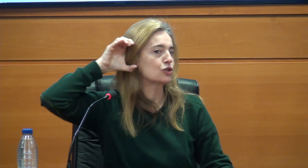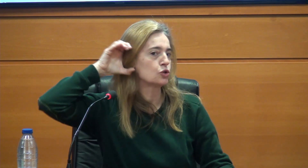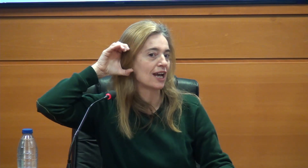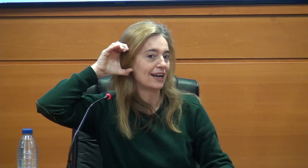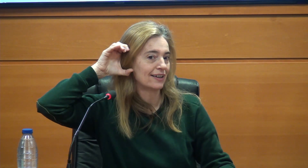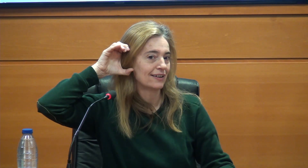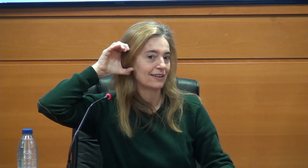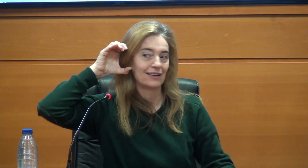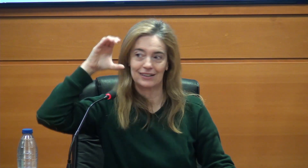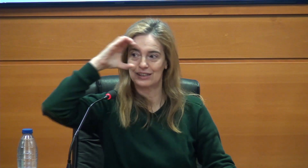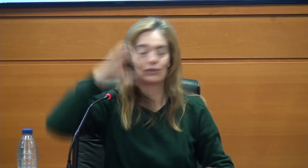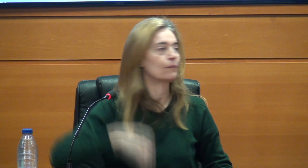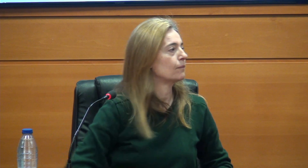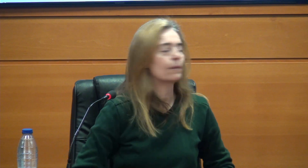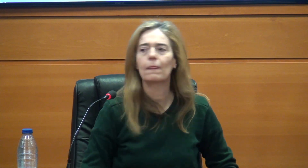me preguntan también escribir